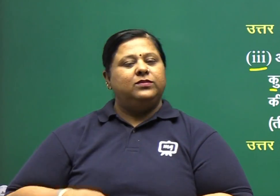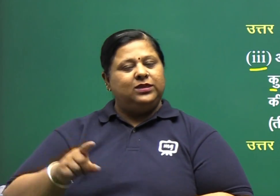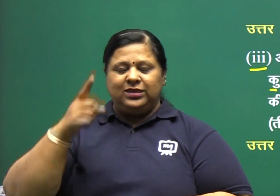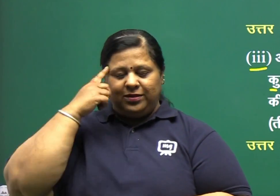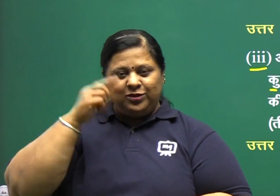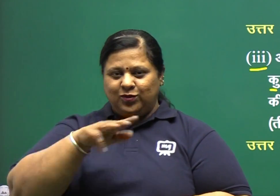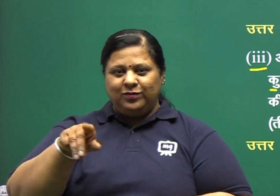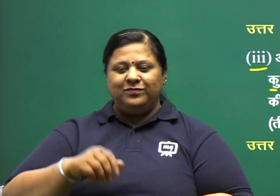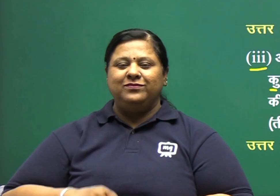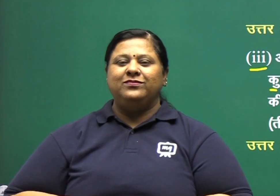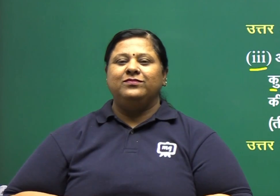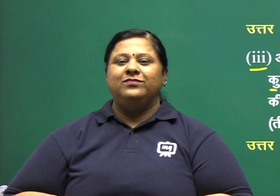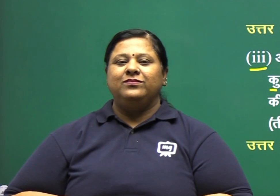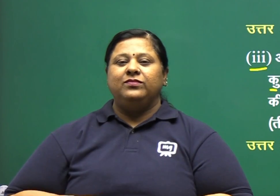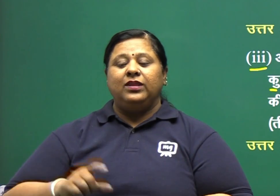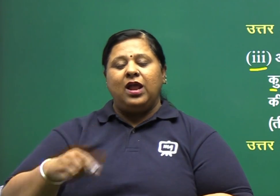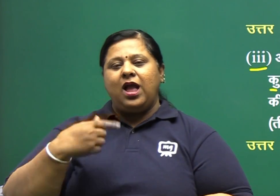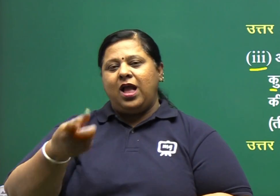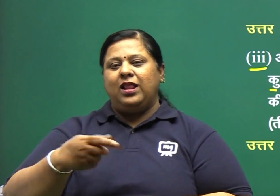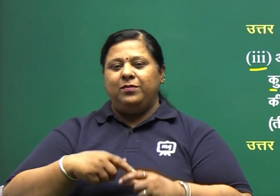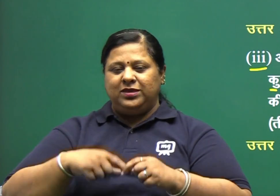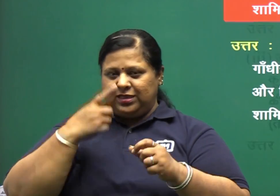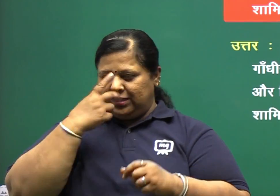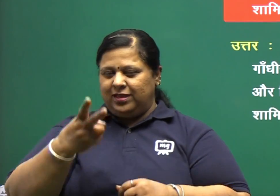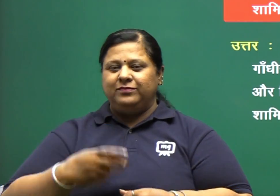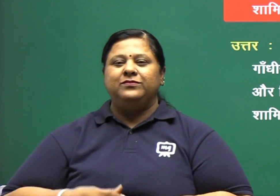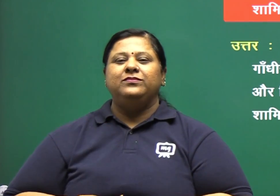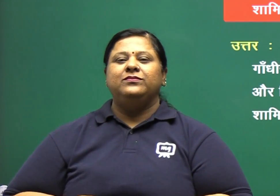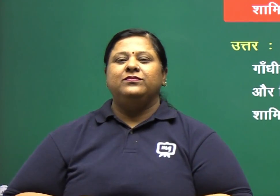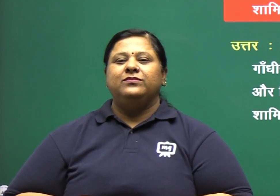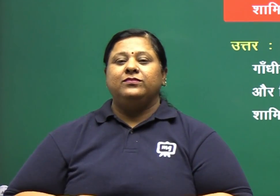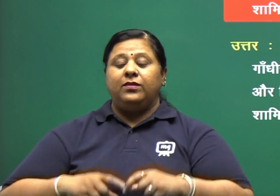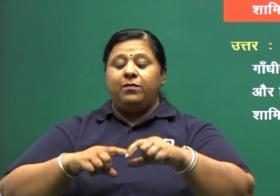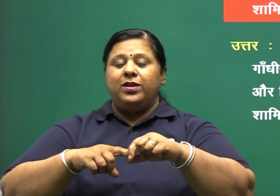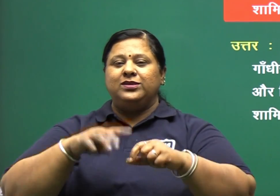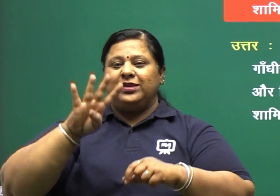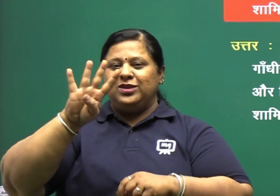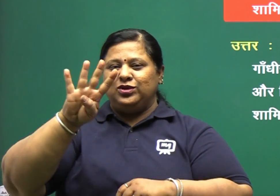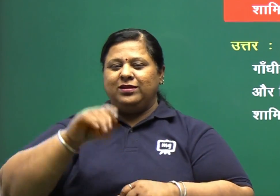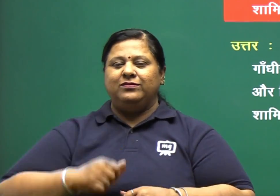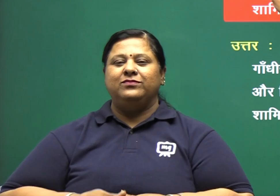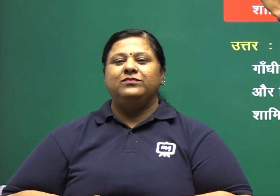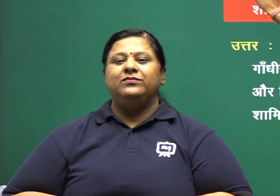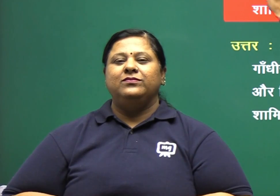ठीक है बच्चों, आगे का प्रश्न देखते हैं। प्रश्न संख्या 4,